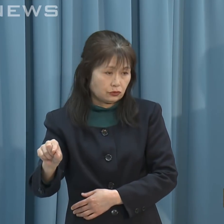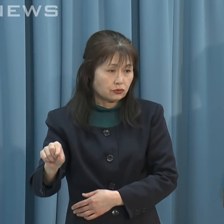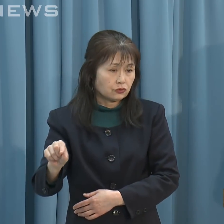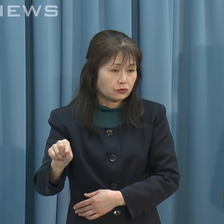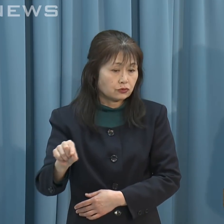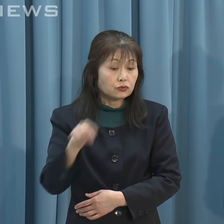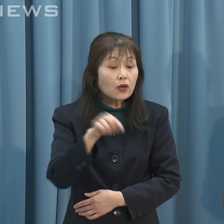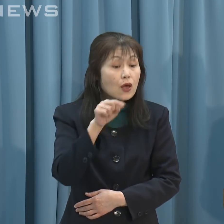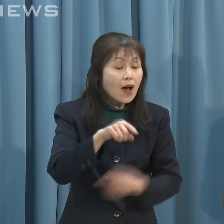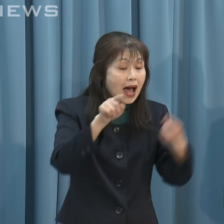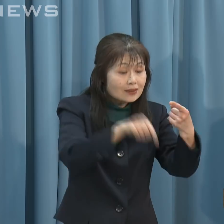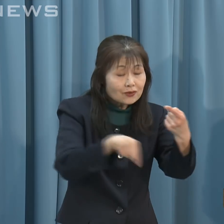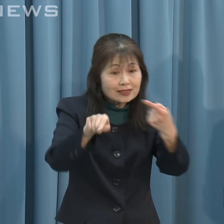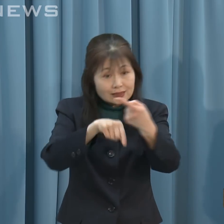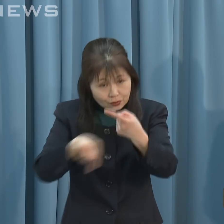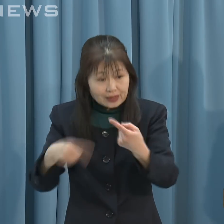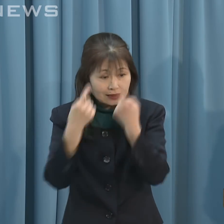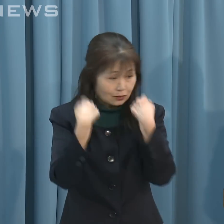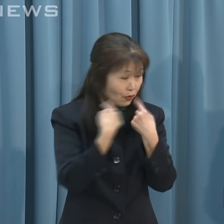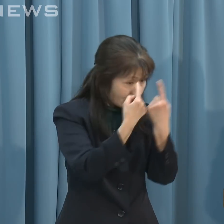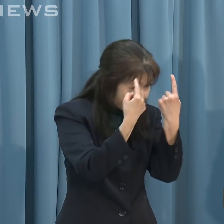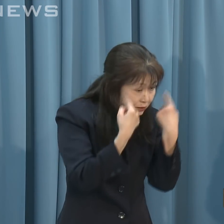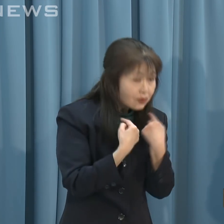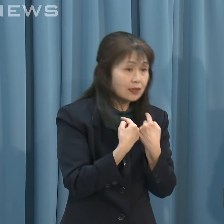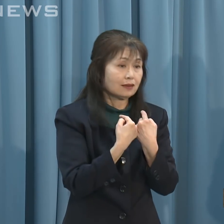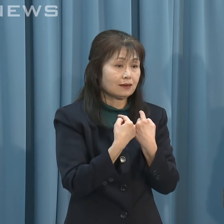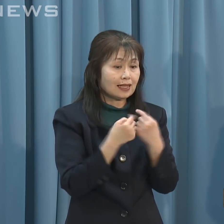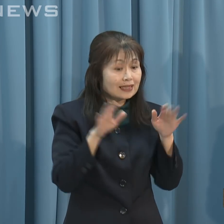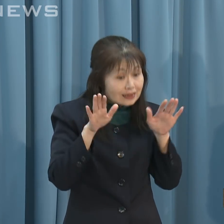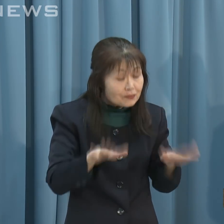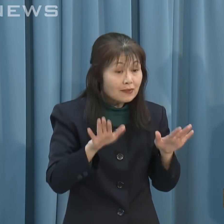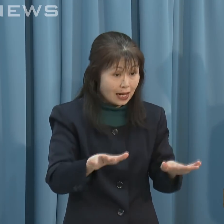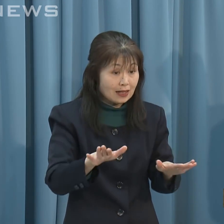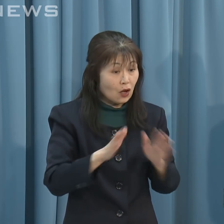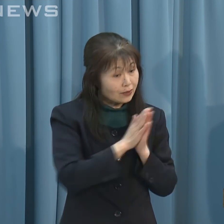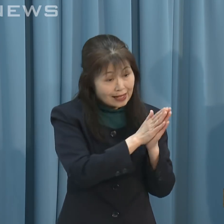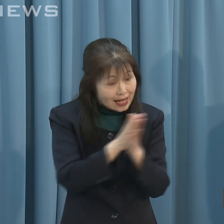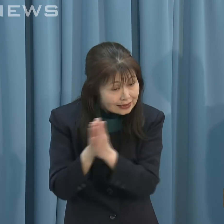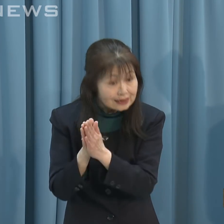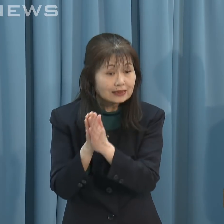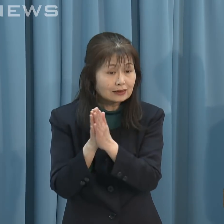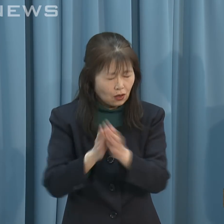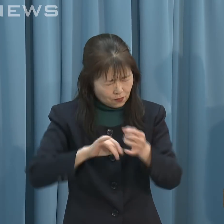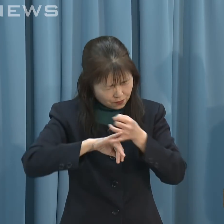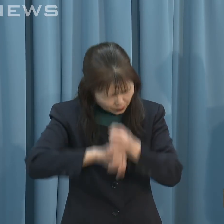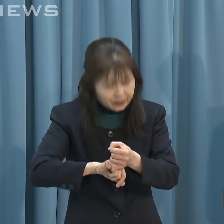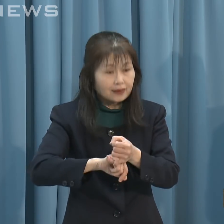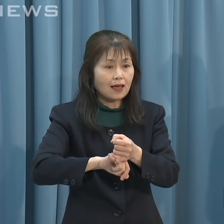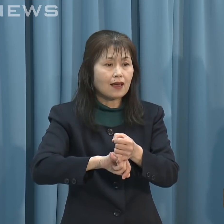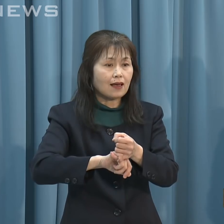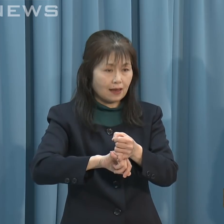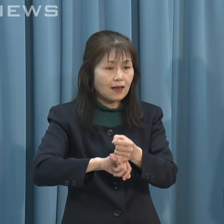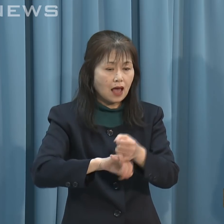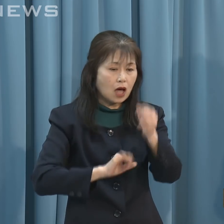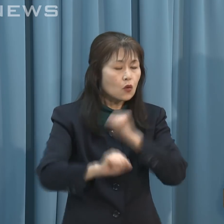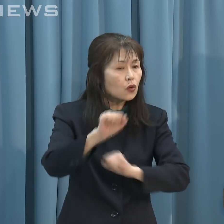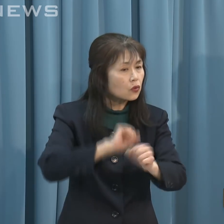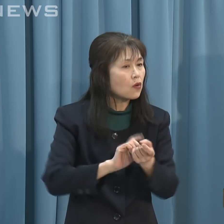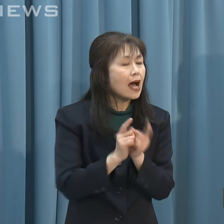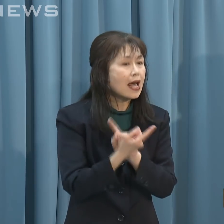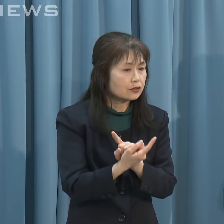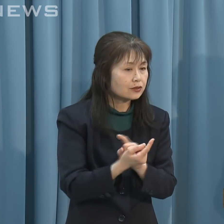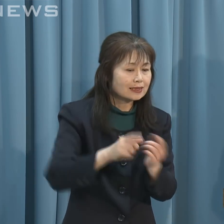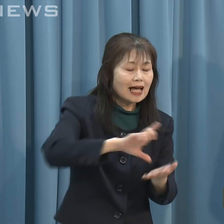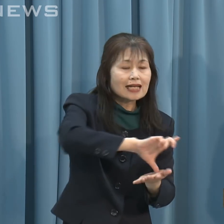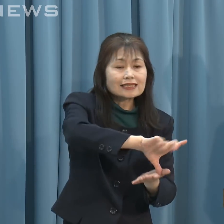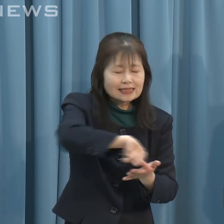人の皆さんが今回お願いすることをしっかり守っていただく、そのことを、その取り組みが地域全体